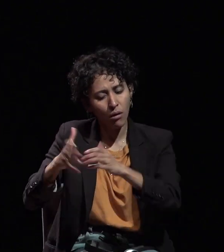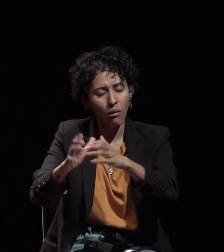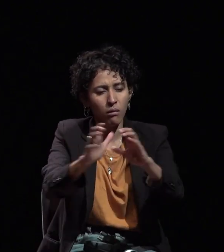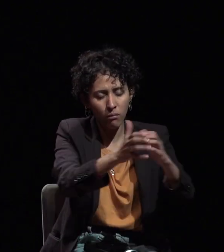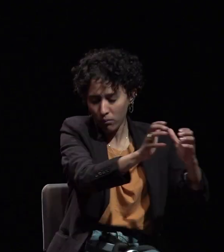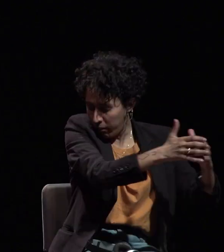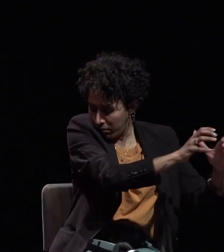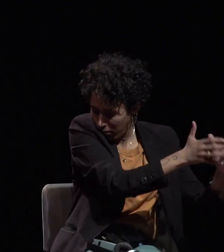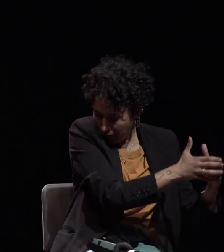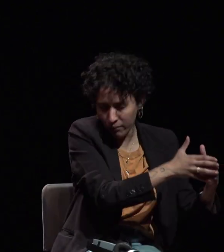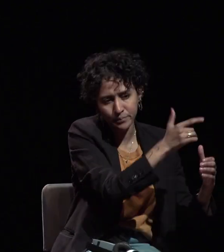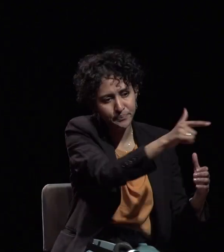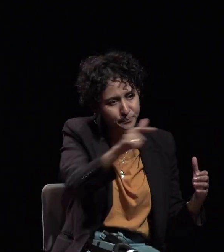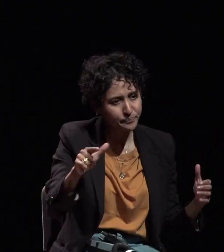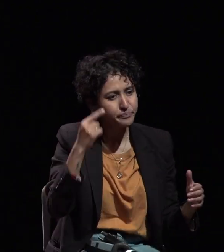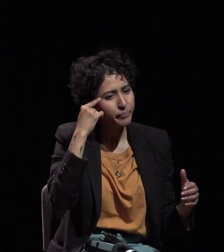né?